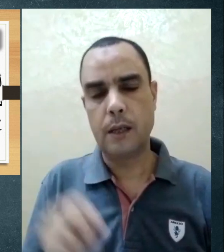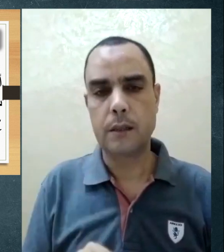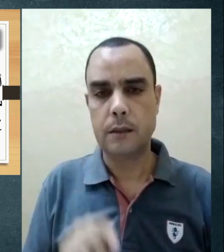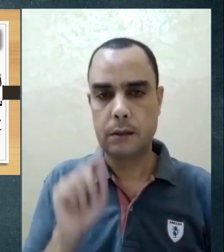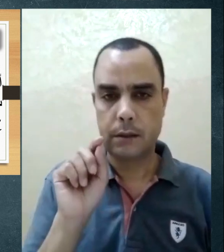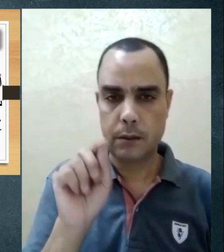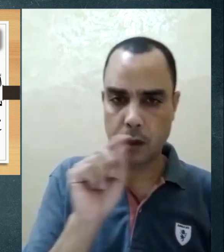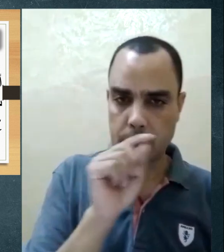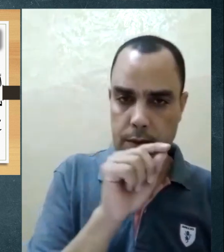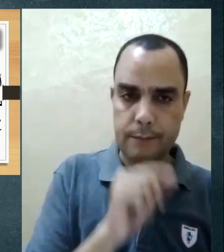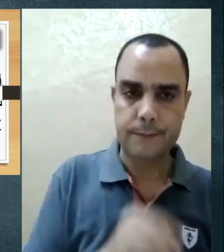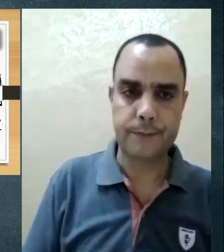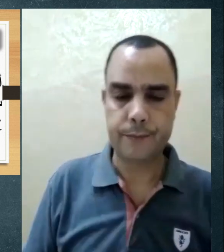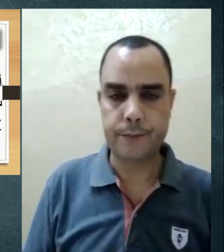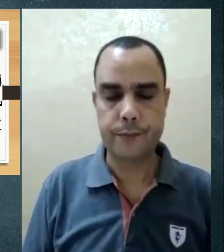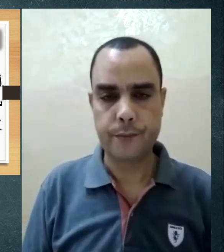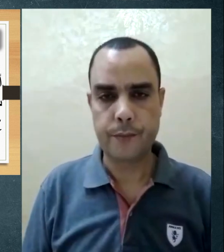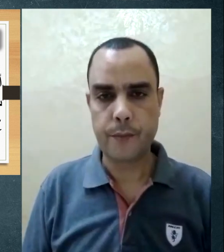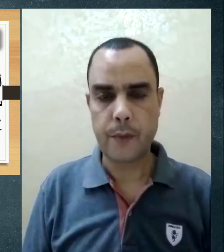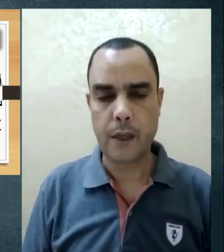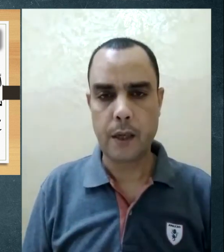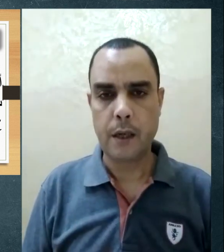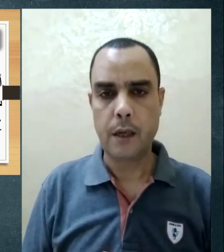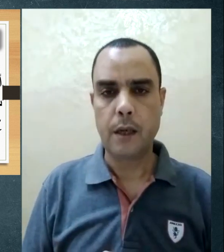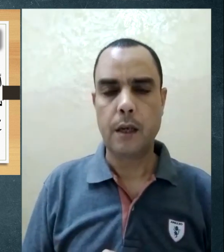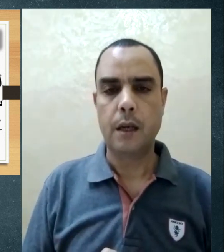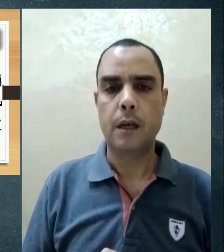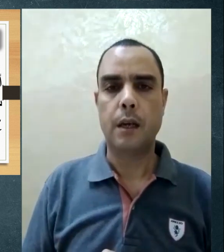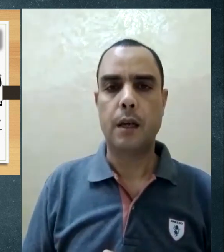هو نقط.